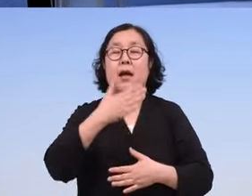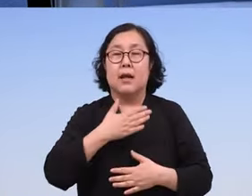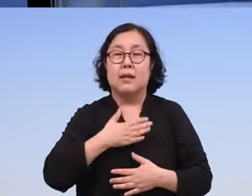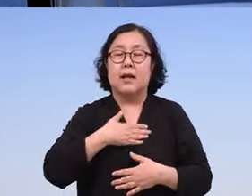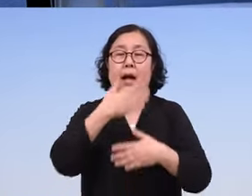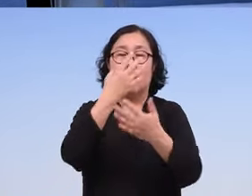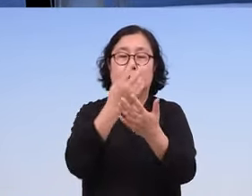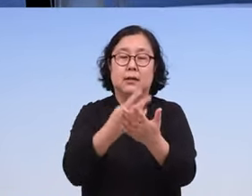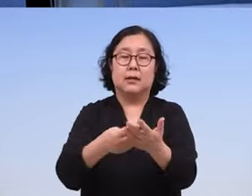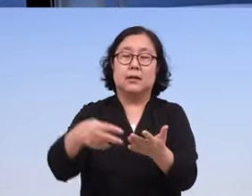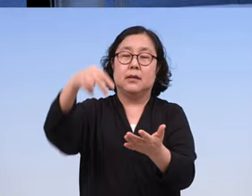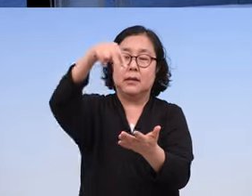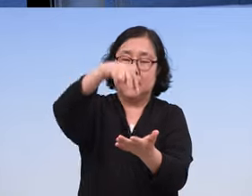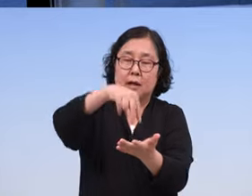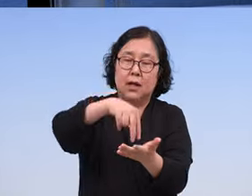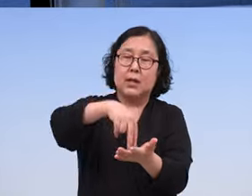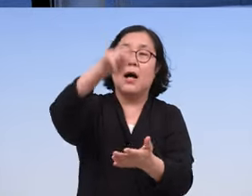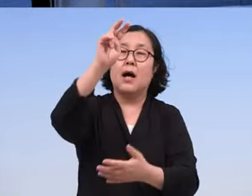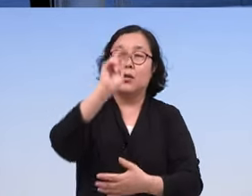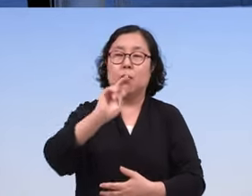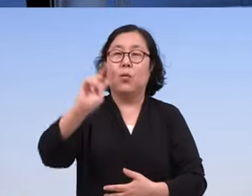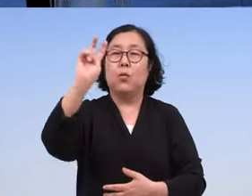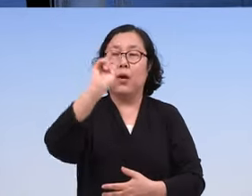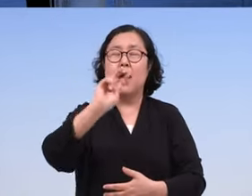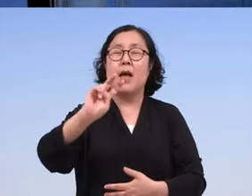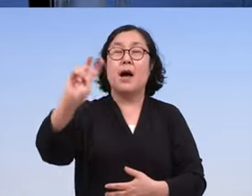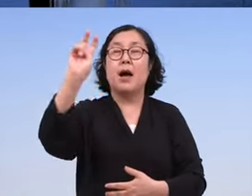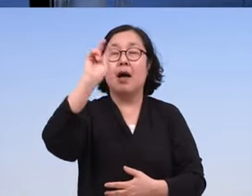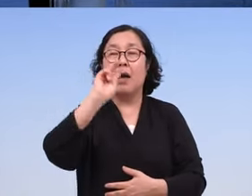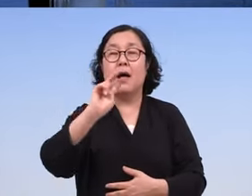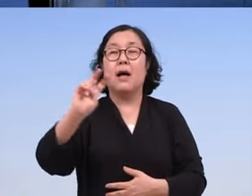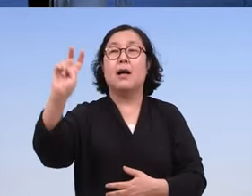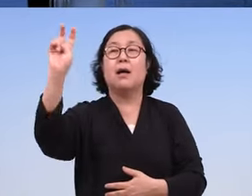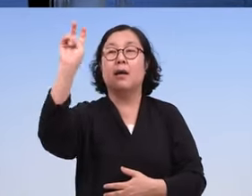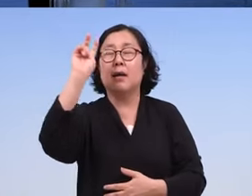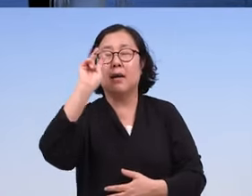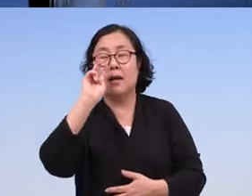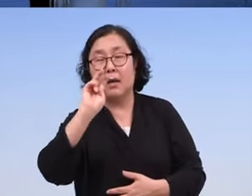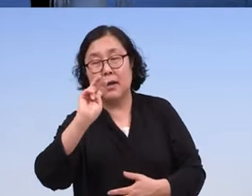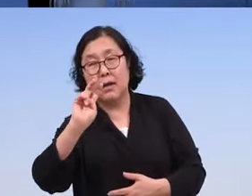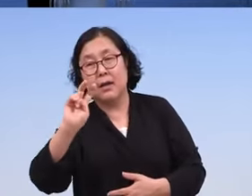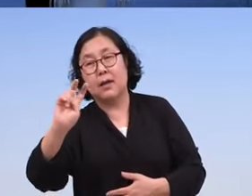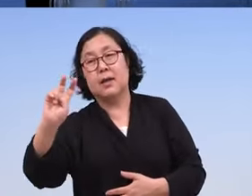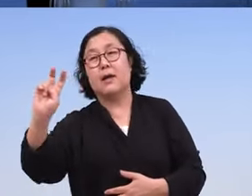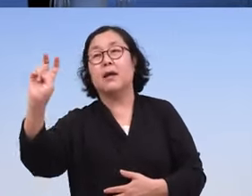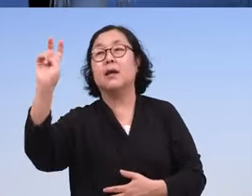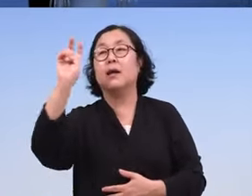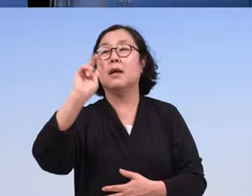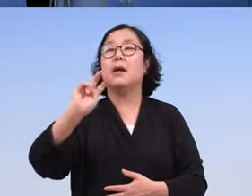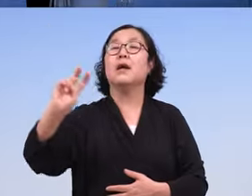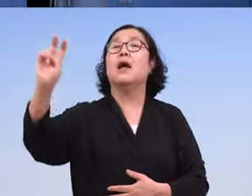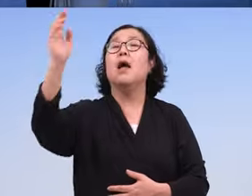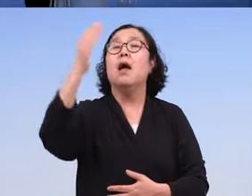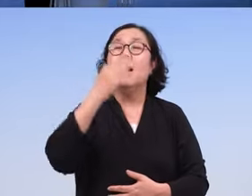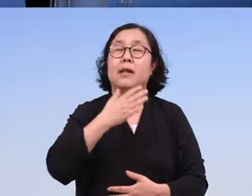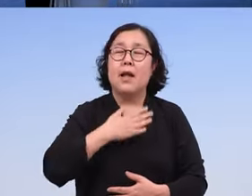나는 일어나 노래하리. 여러분 다시 오실 주님을 사모합니다. 그분을